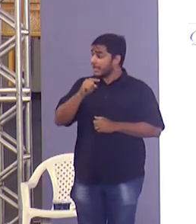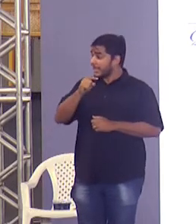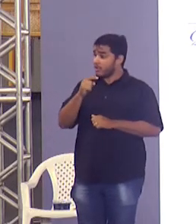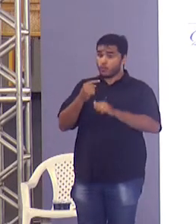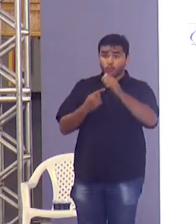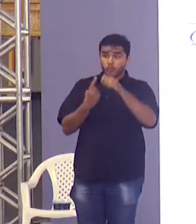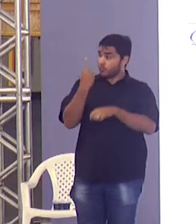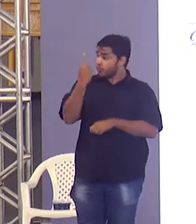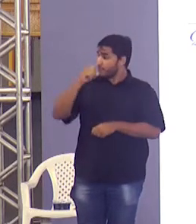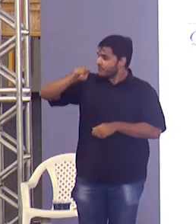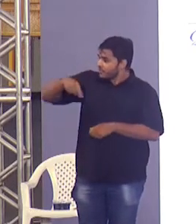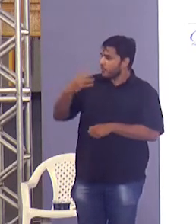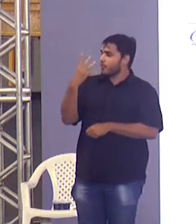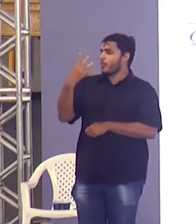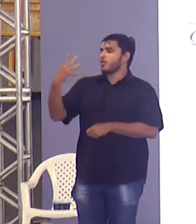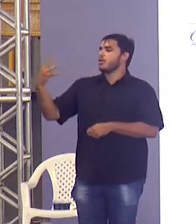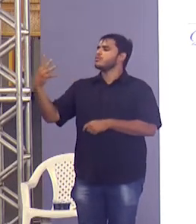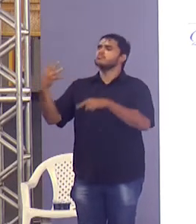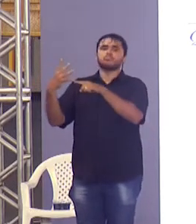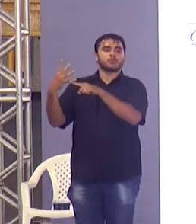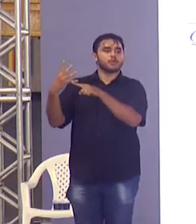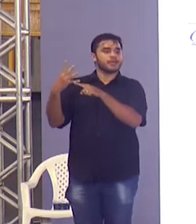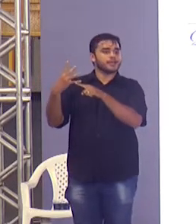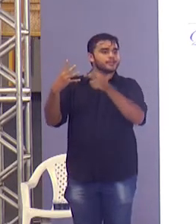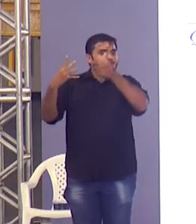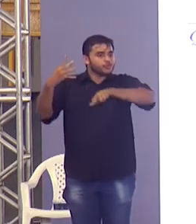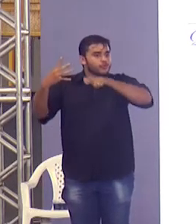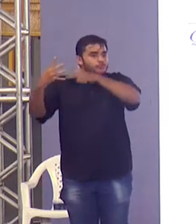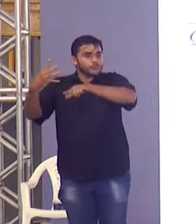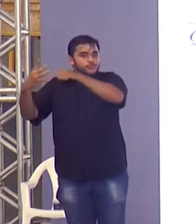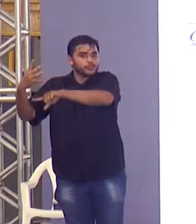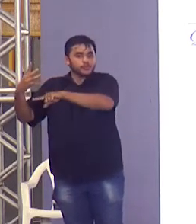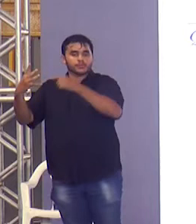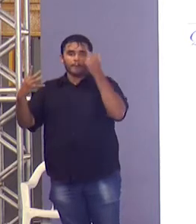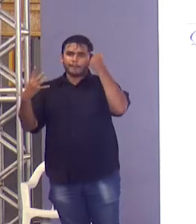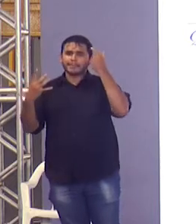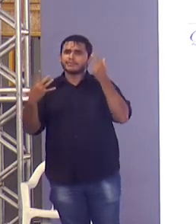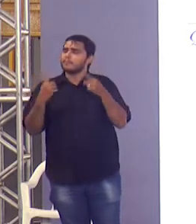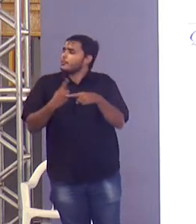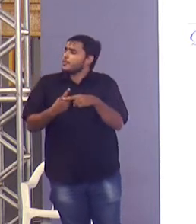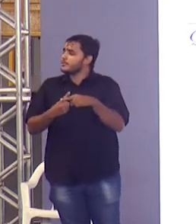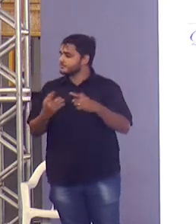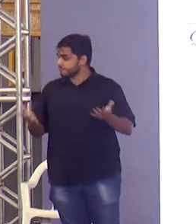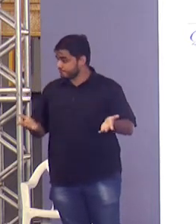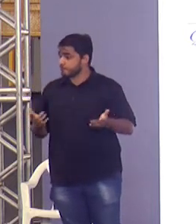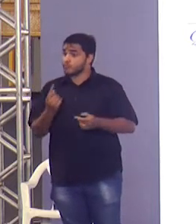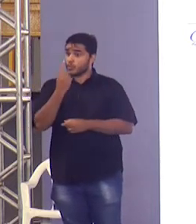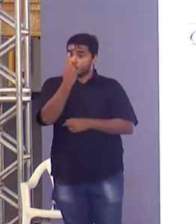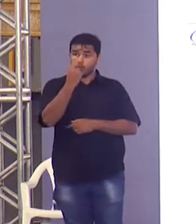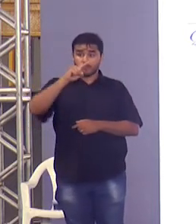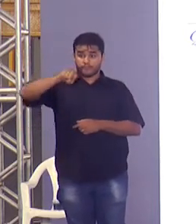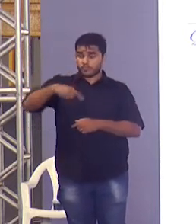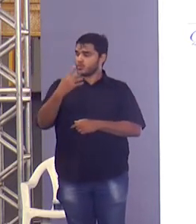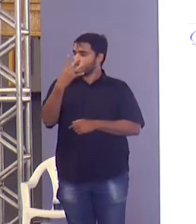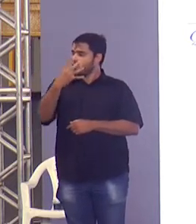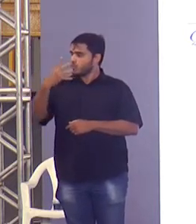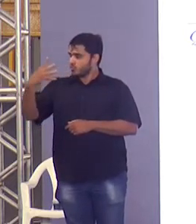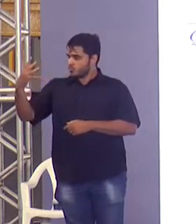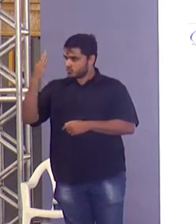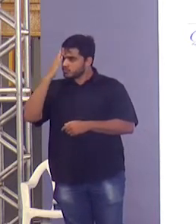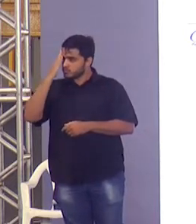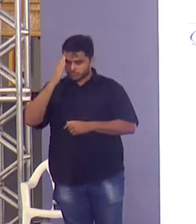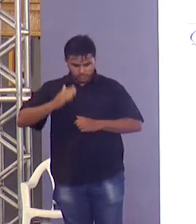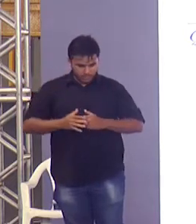vírgula aparece o número 4 todo o tempo se repetindo. Depois da vírgula, o número 4 se